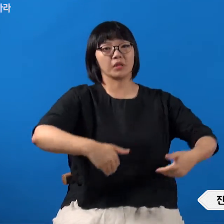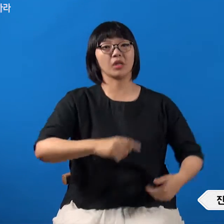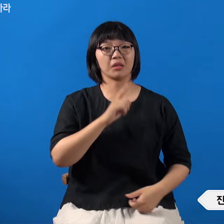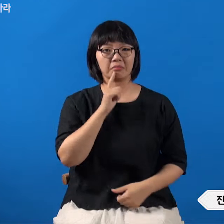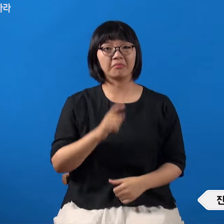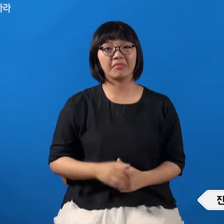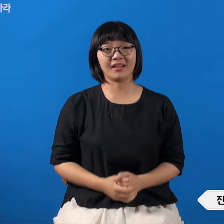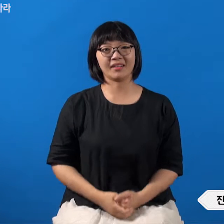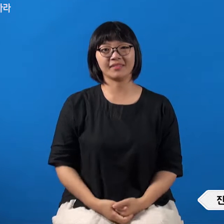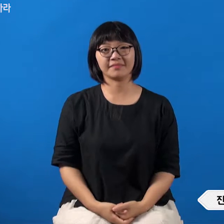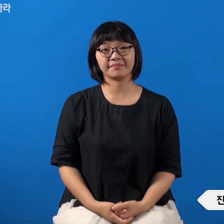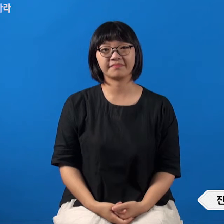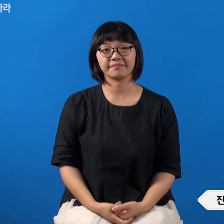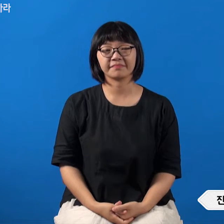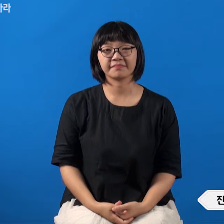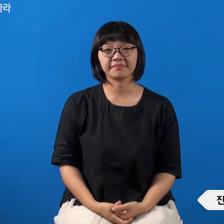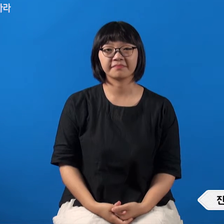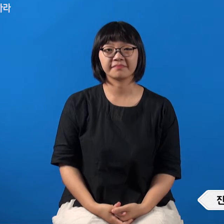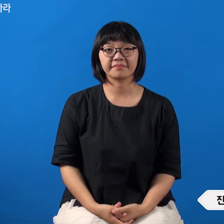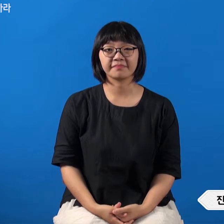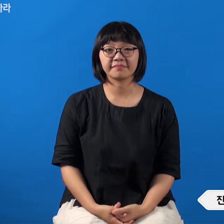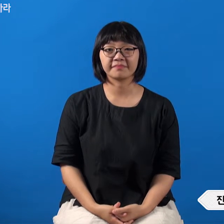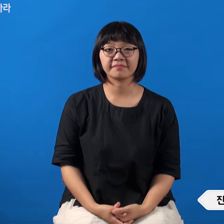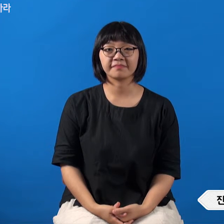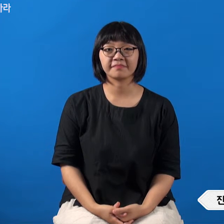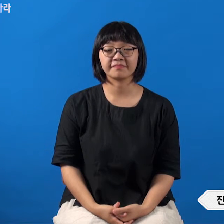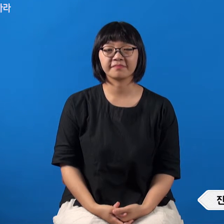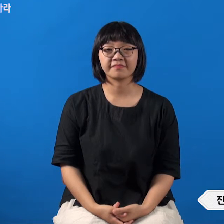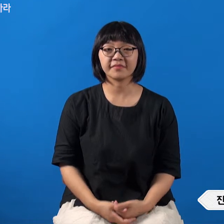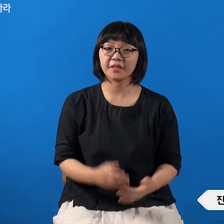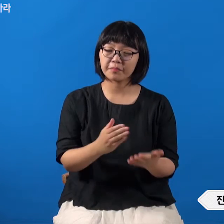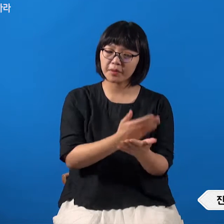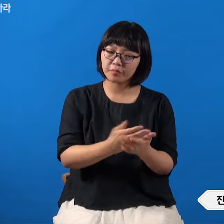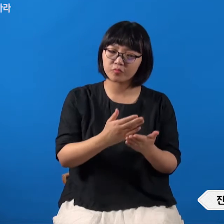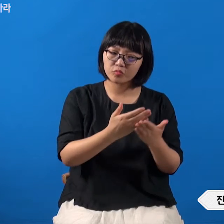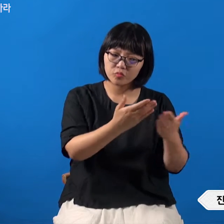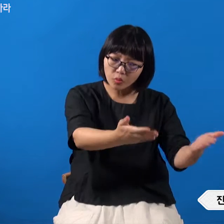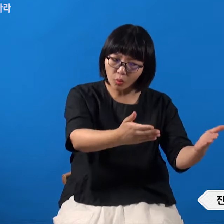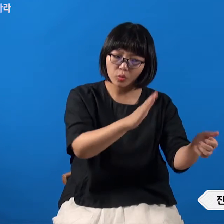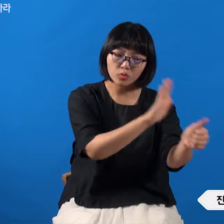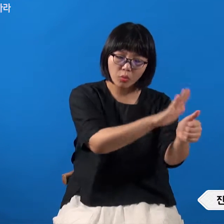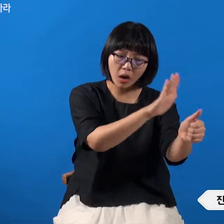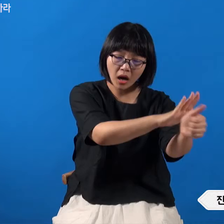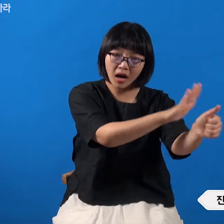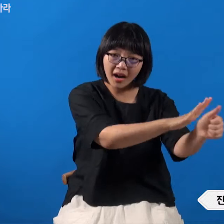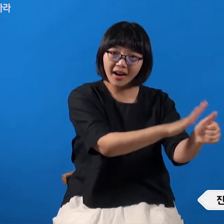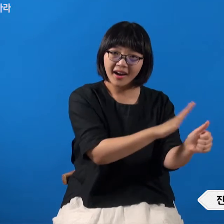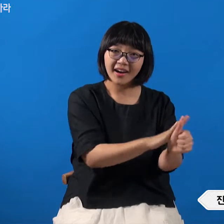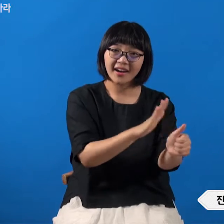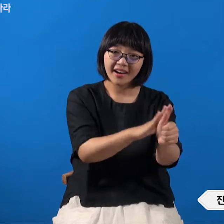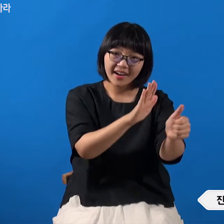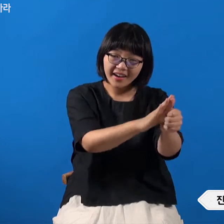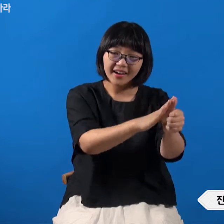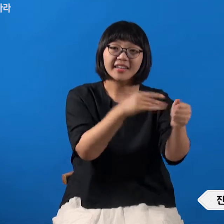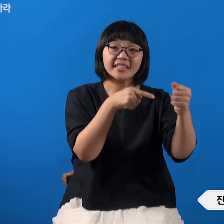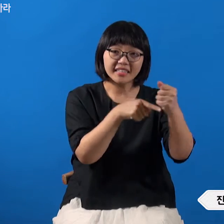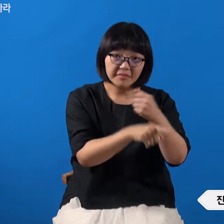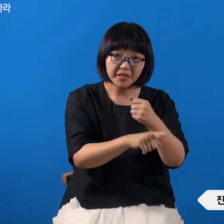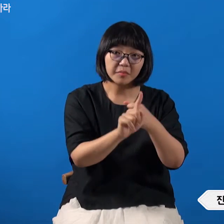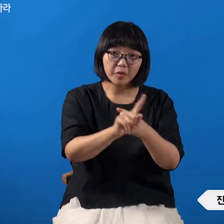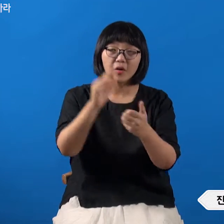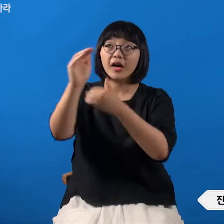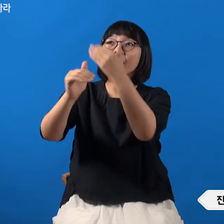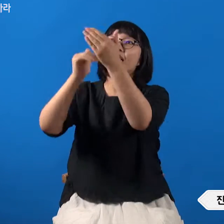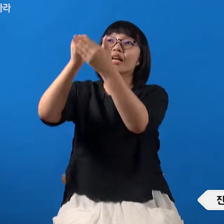성경은 말씀하고 있습니다. 베푸는 삶은 하나님의 마음을 가지는